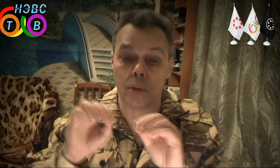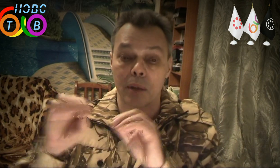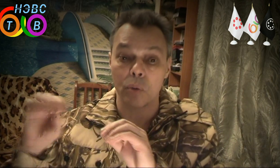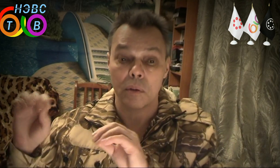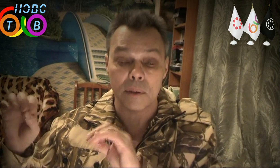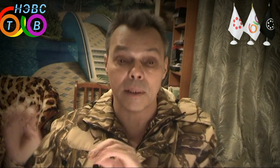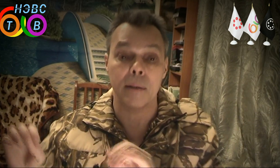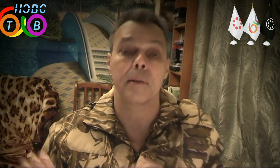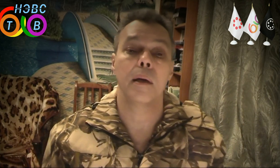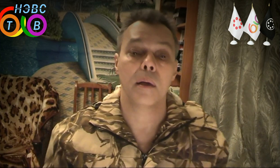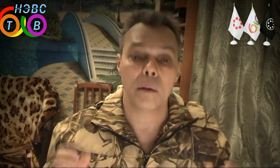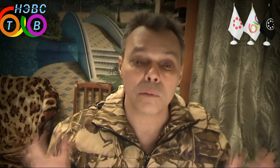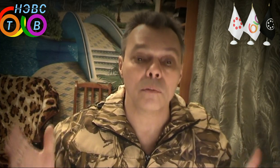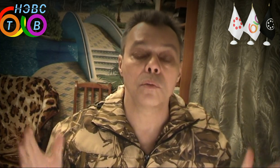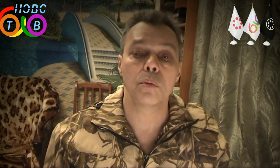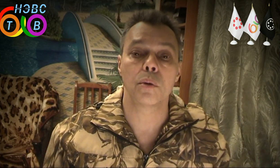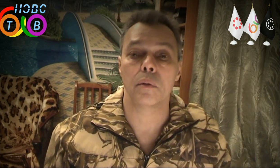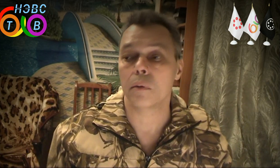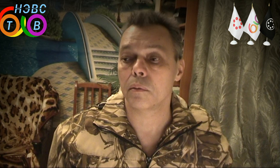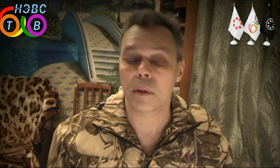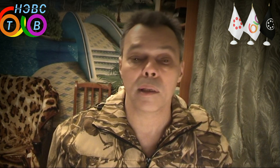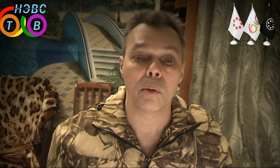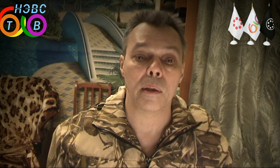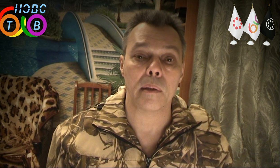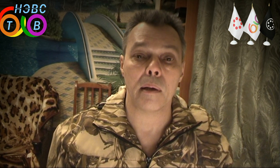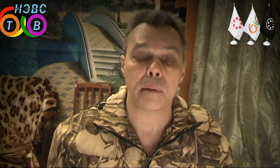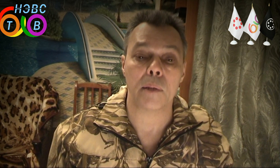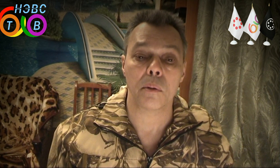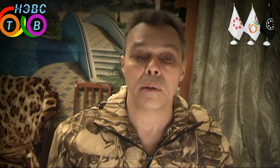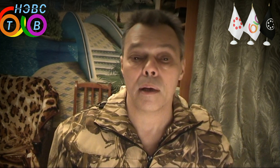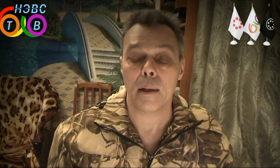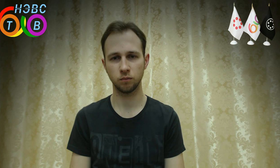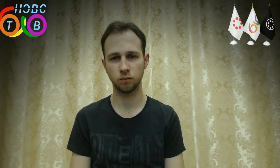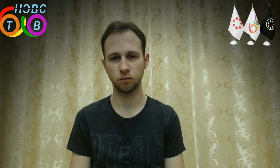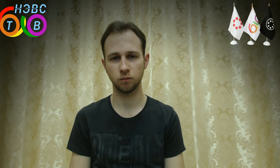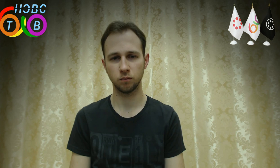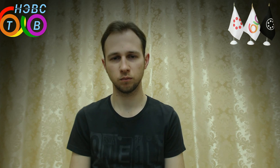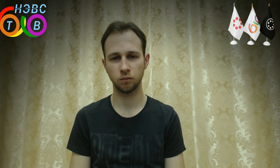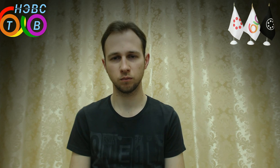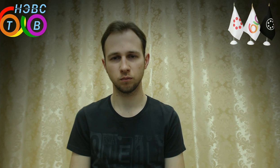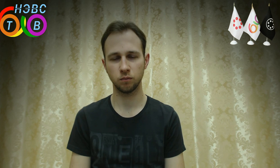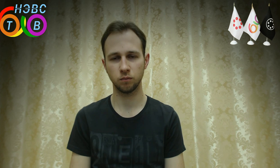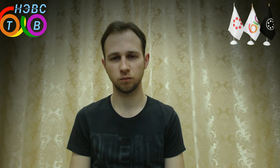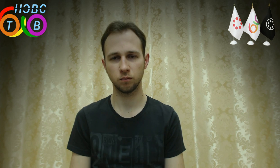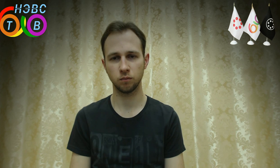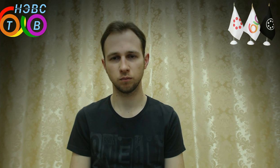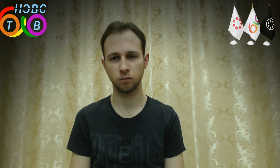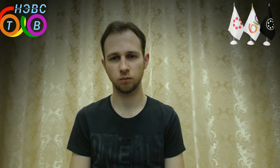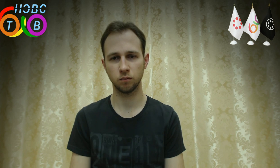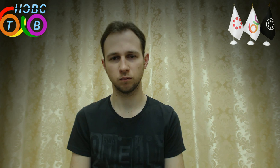четко сделать, тут уж технология, да, которой я, в общем-то, готов давно уже и